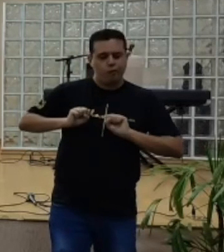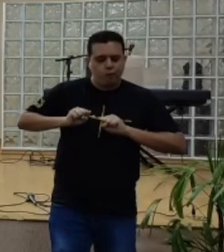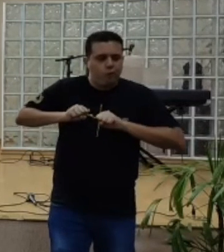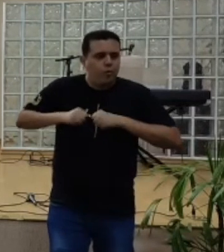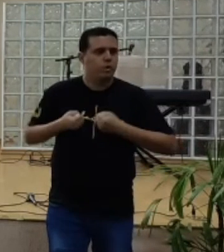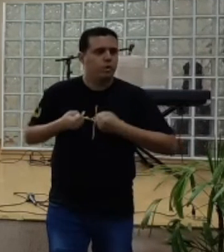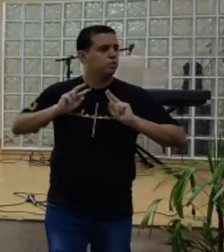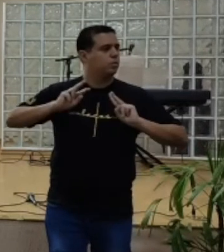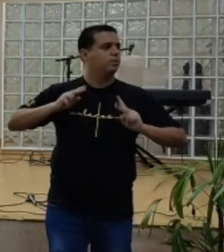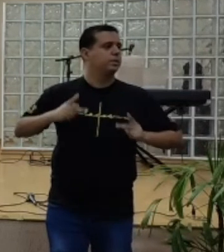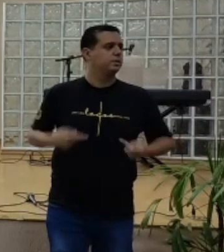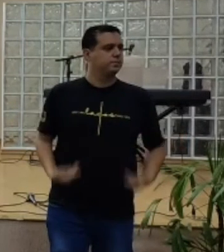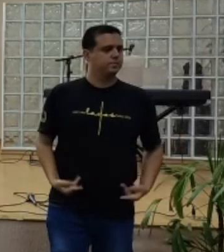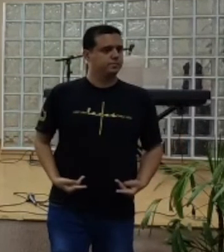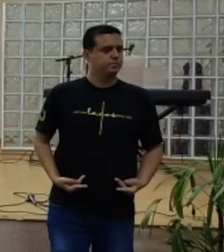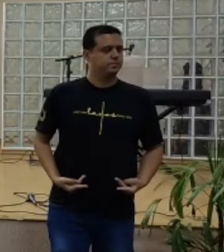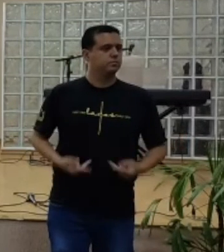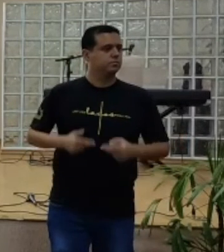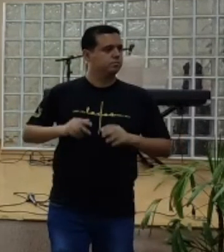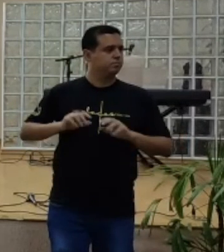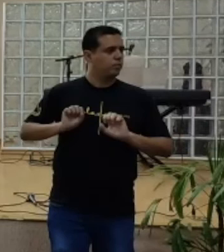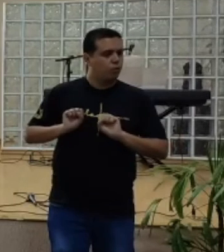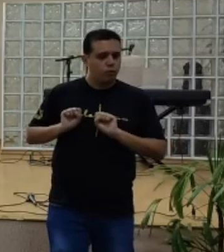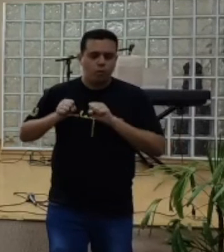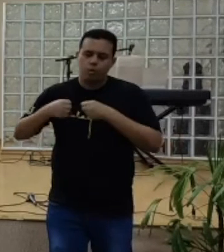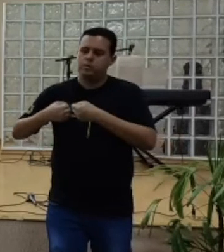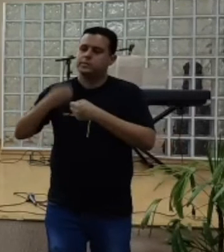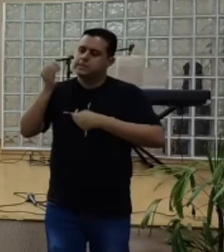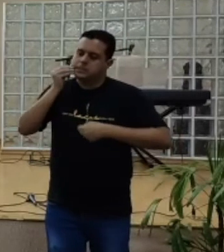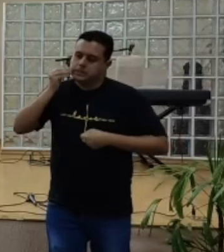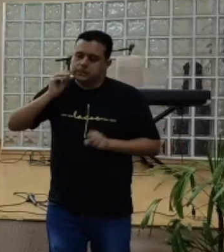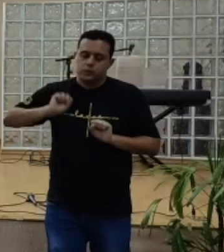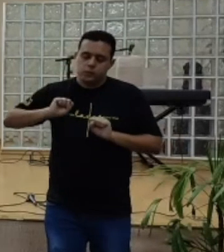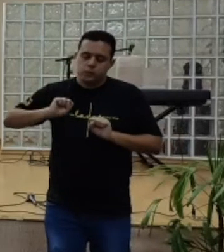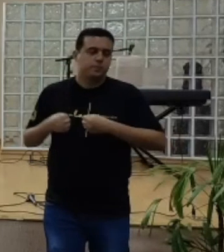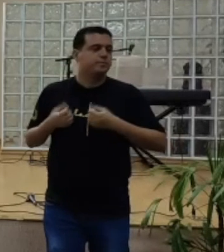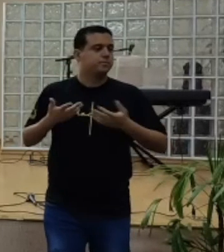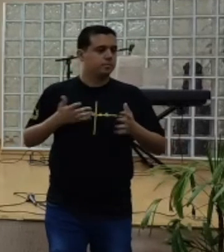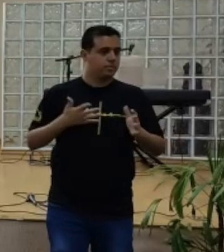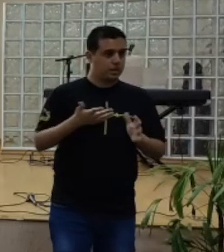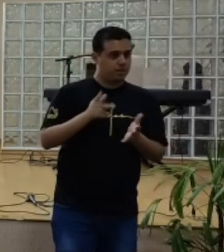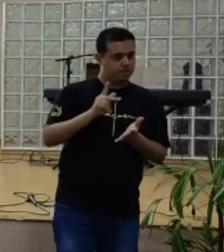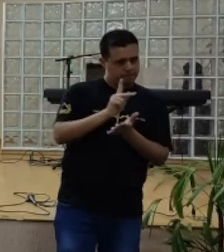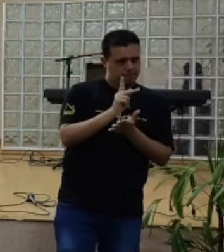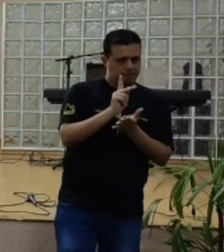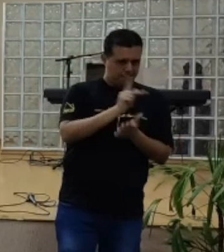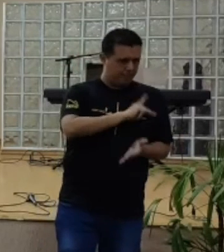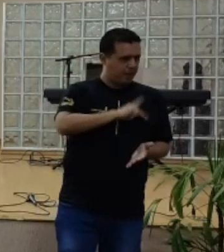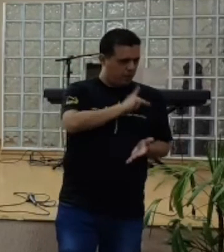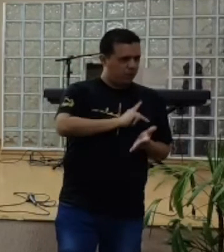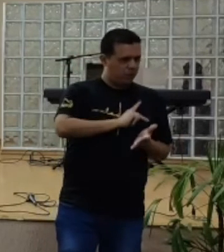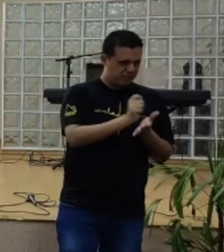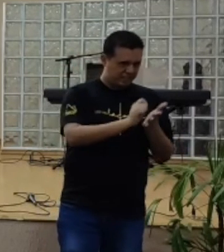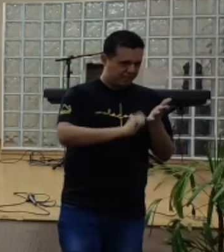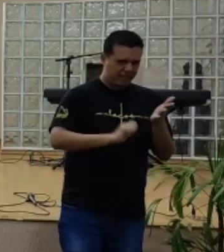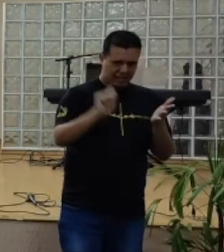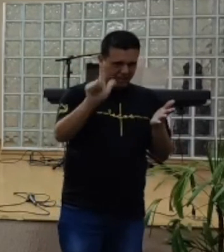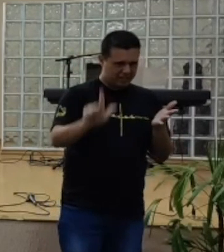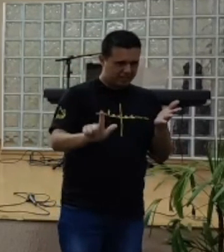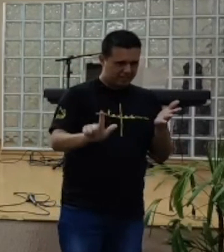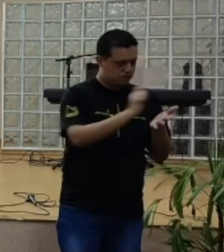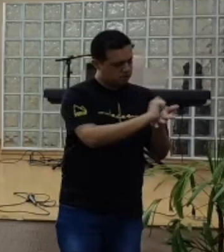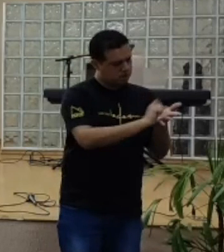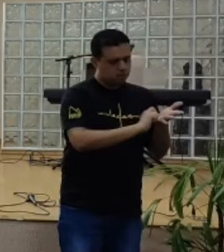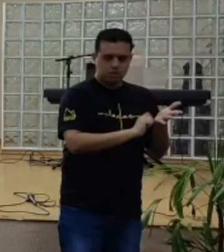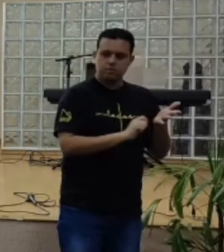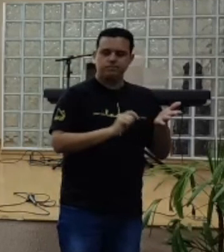capacidade humana. É isto que Paulo tirou dessa história, é isso que Paulo traz para nós. Então, o